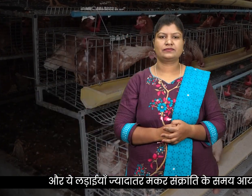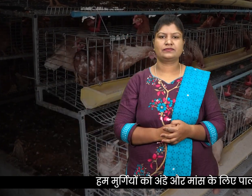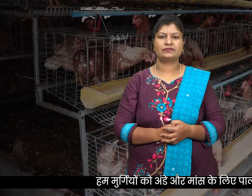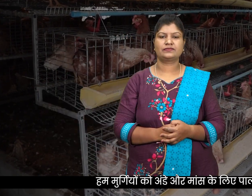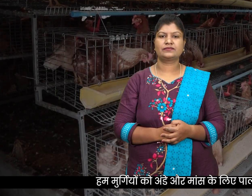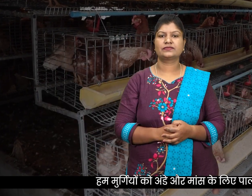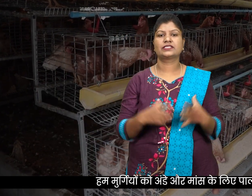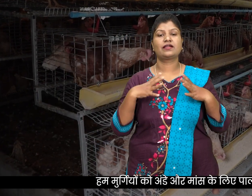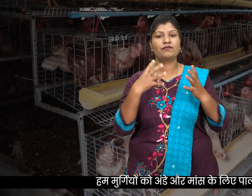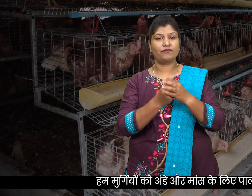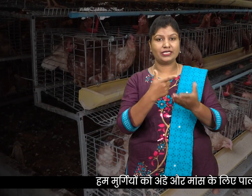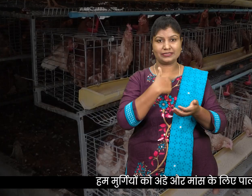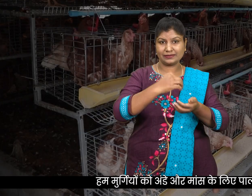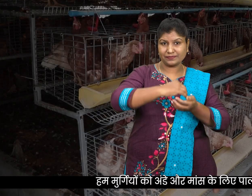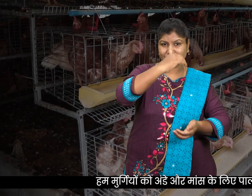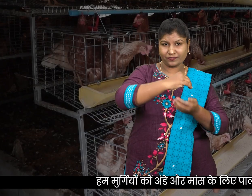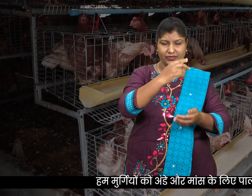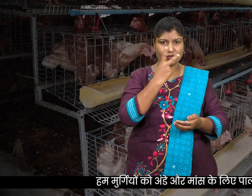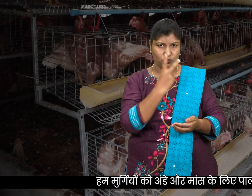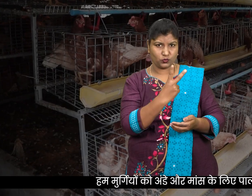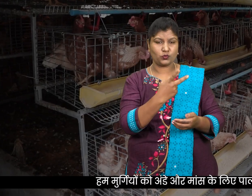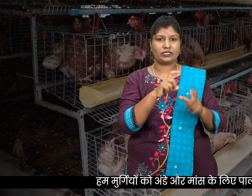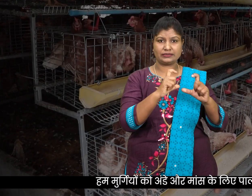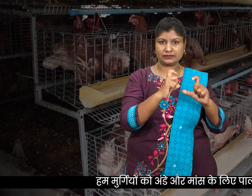हम मुर्गियों को अंडे और मांस के लिए पालते हैं।